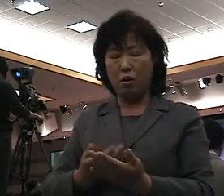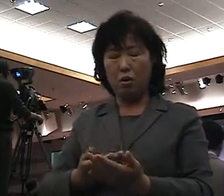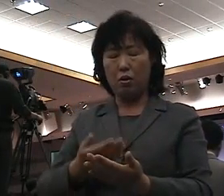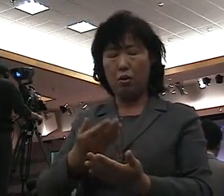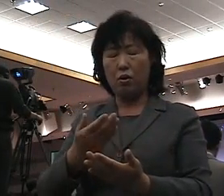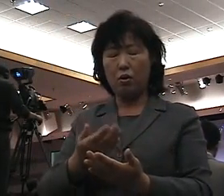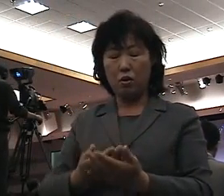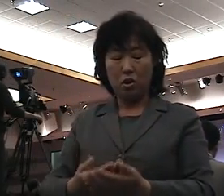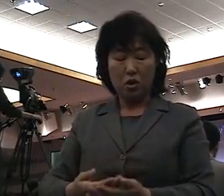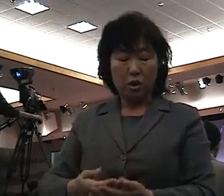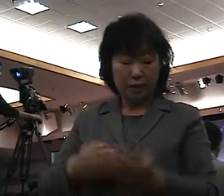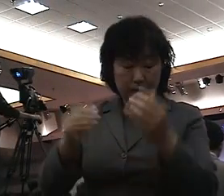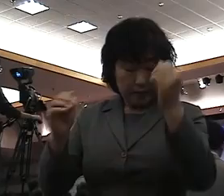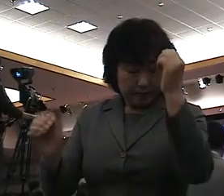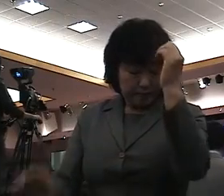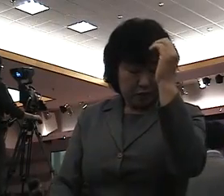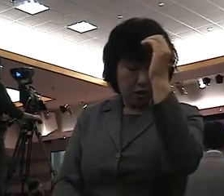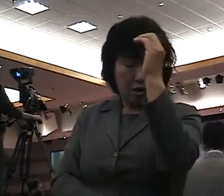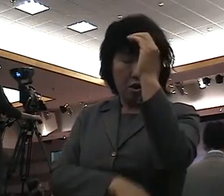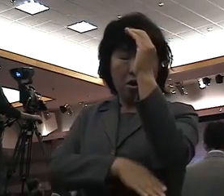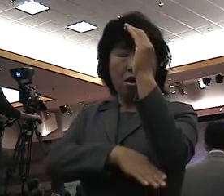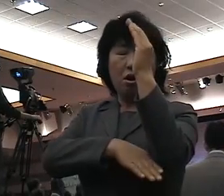주님 채우소서.